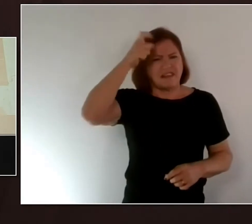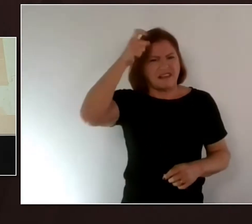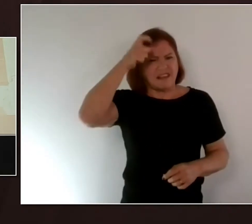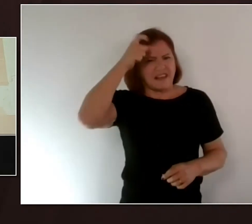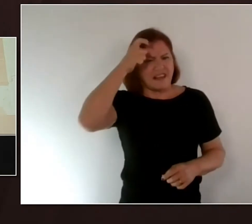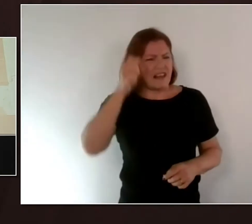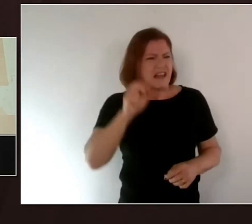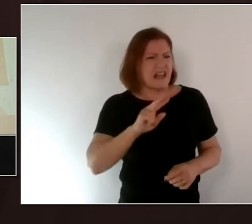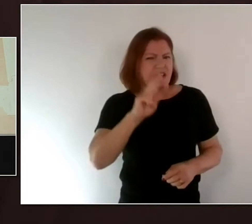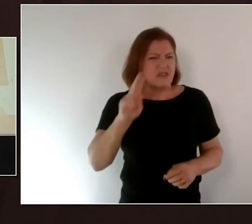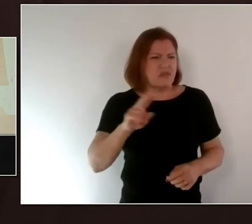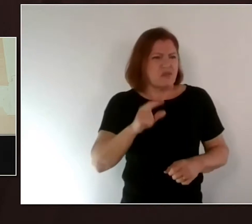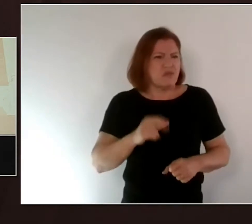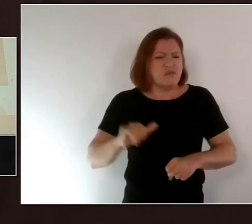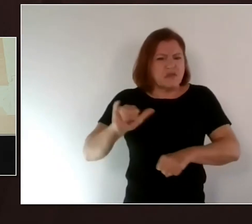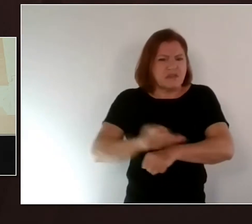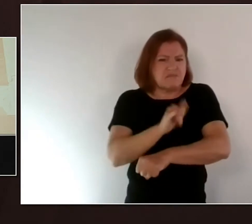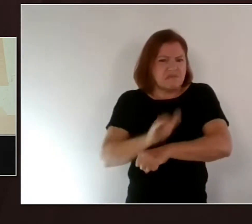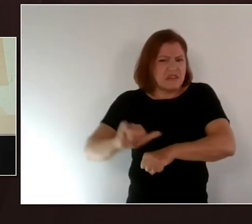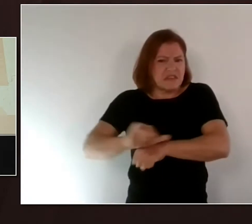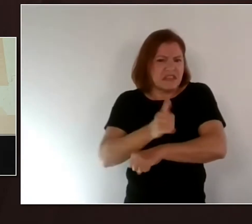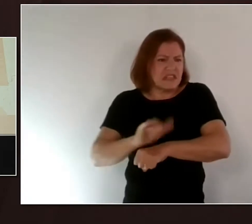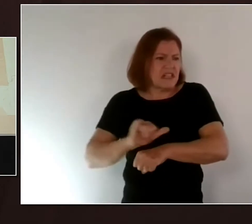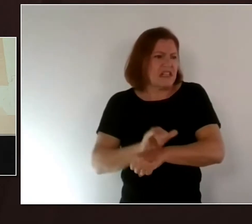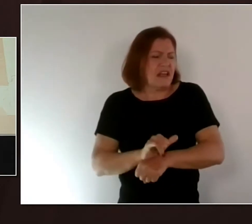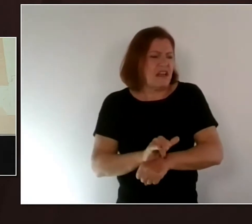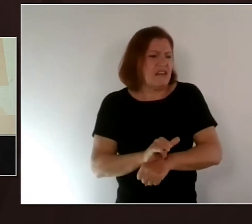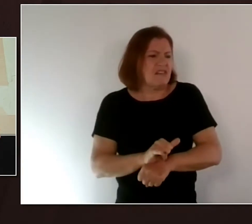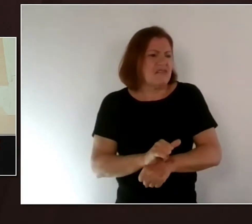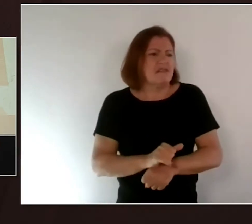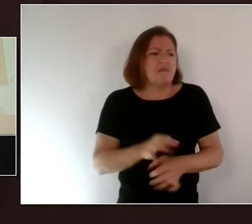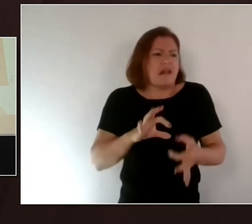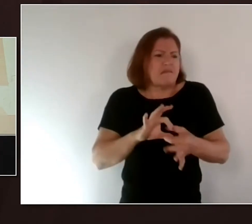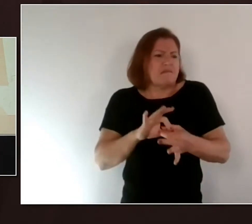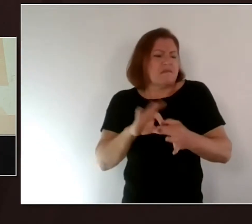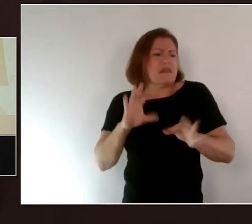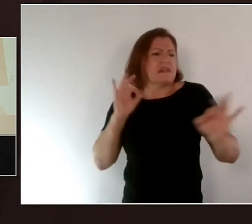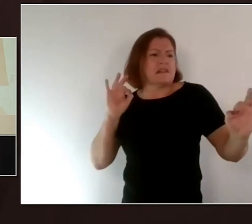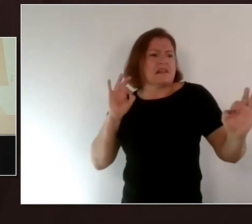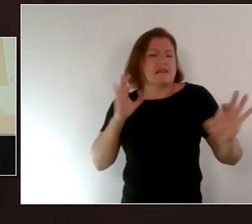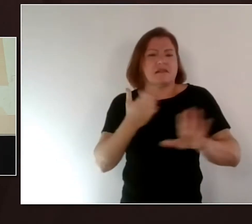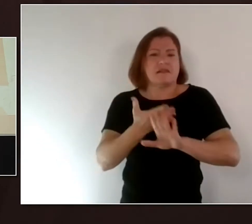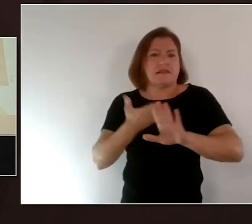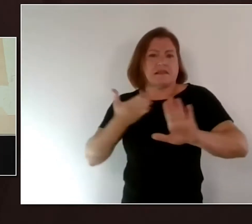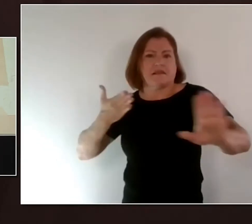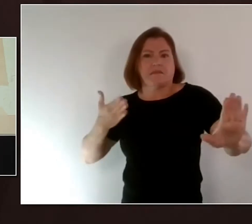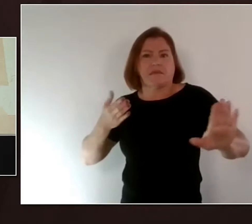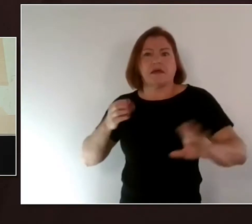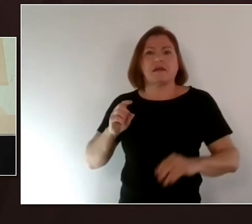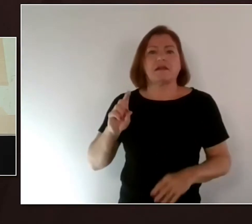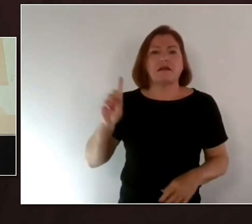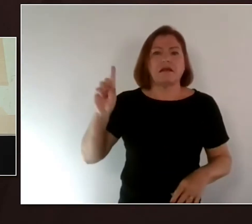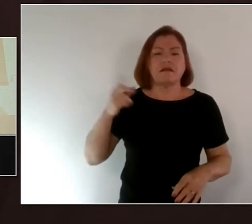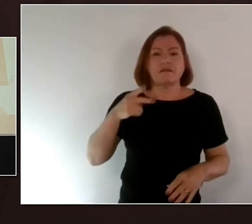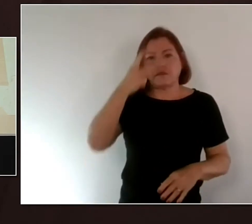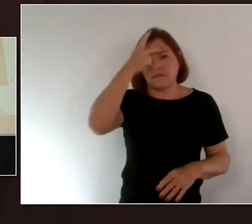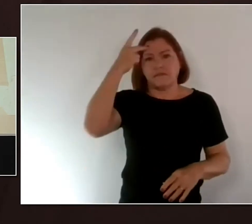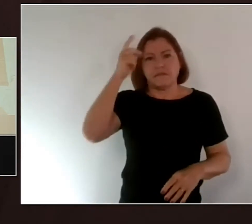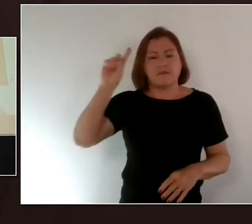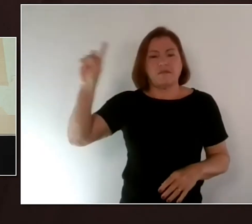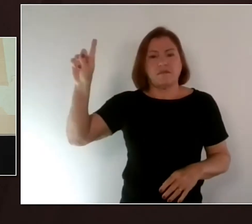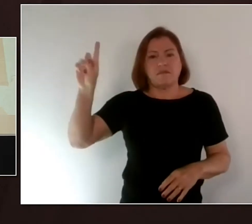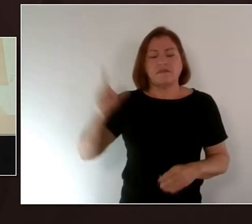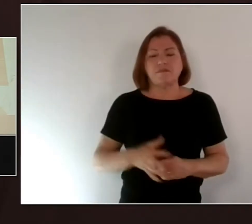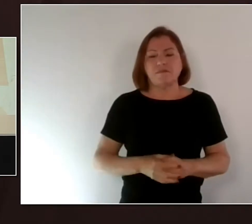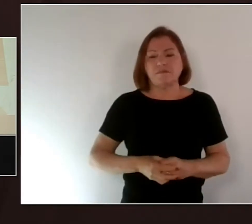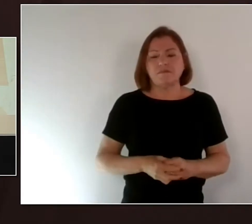cortar esse laço com Deus e com a palavra de Deus, com a verdade. Então, essa é a